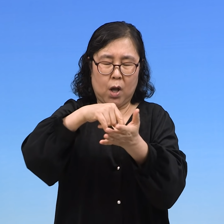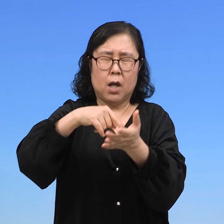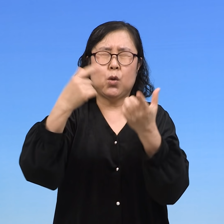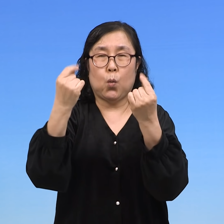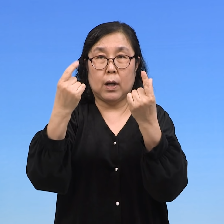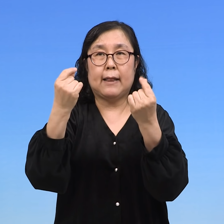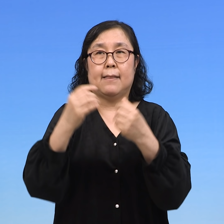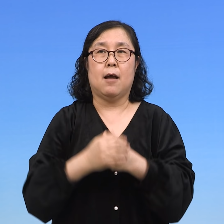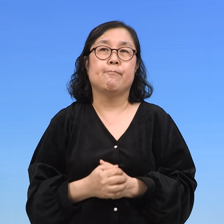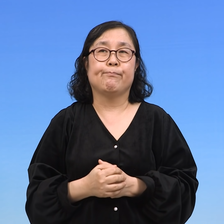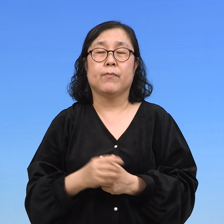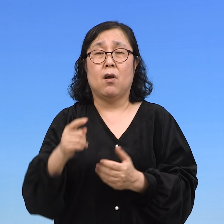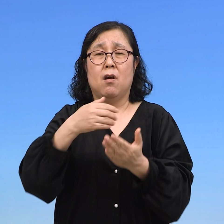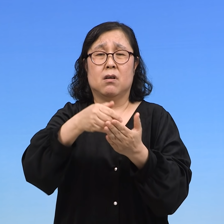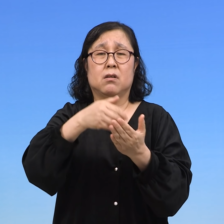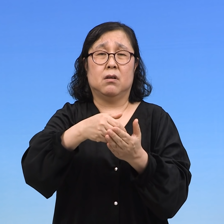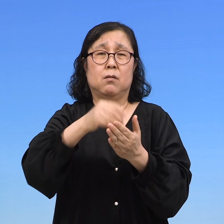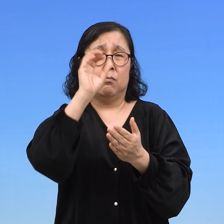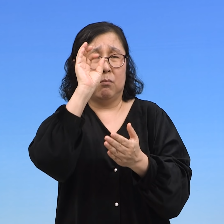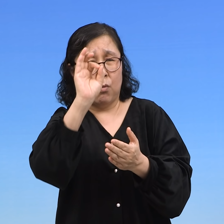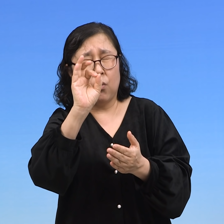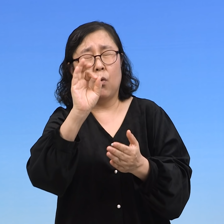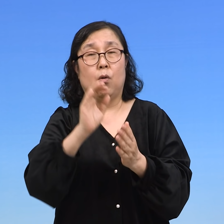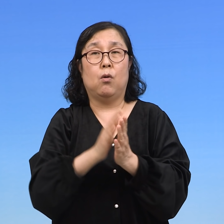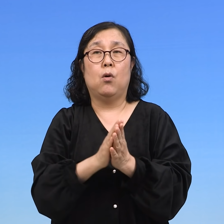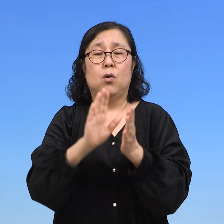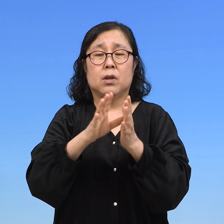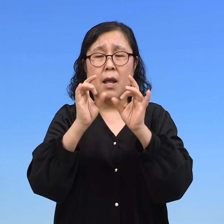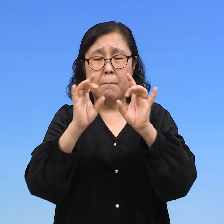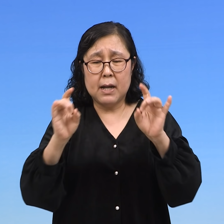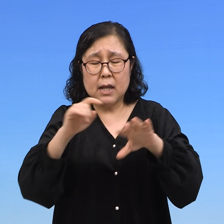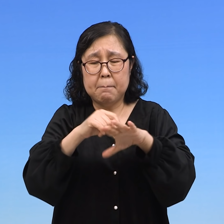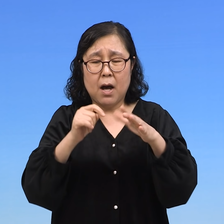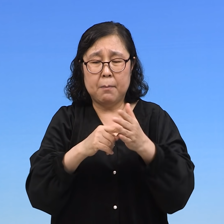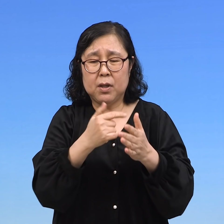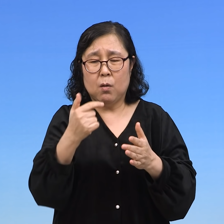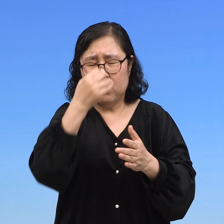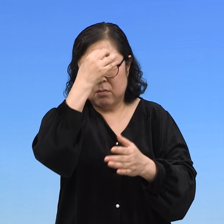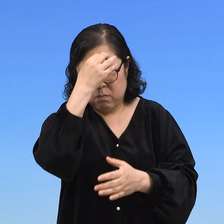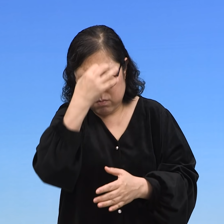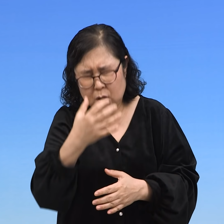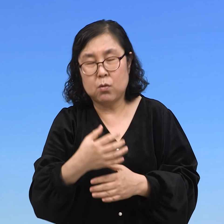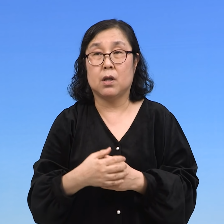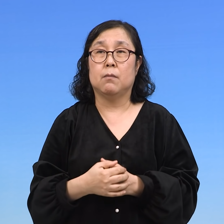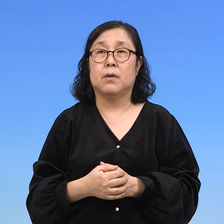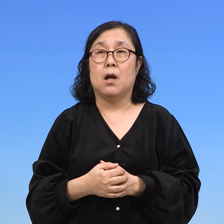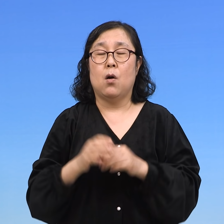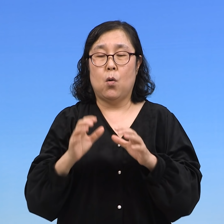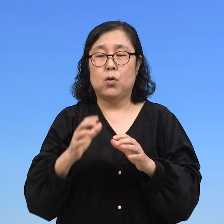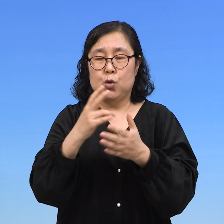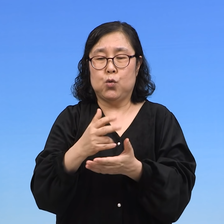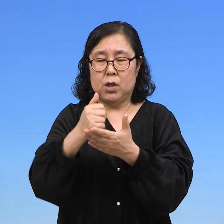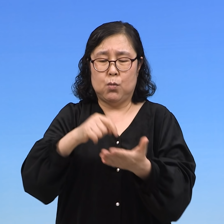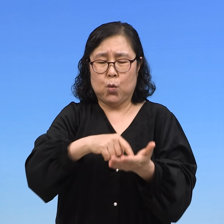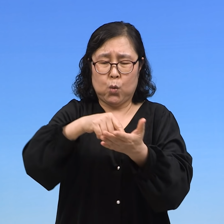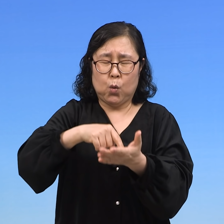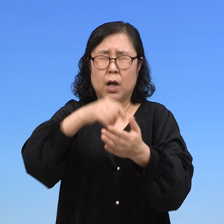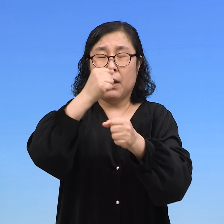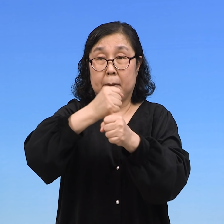제가 파일을 놓고 글 갖고 다니면서 볼 때마다 너무 마음이 죄송한 거예요 오늘 주님을